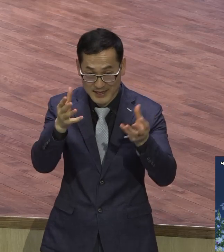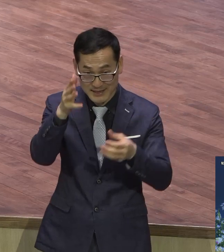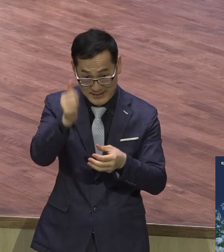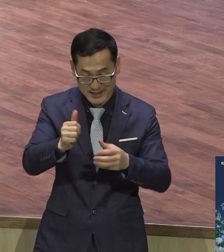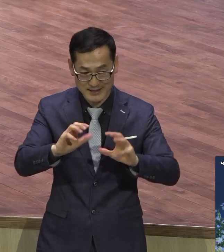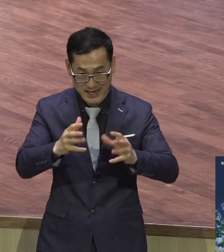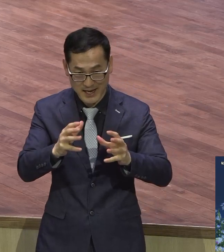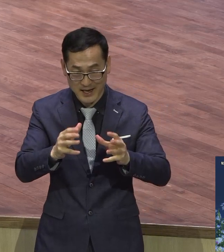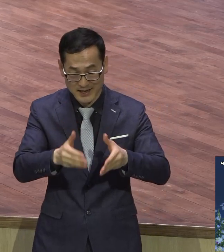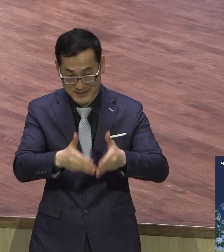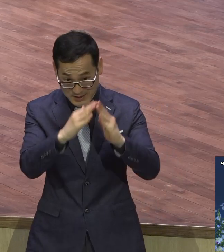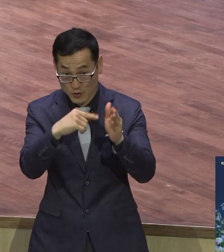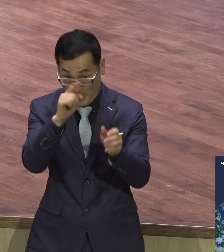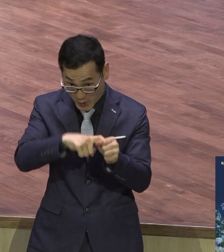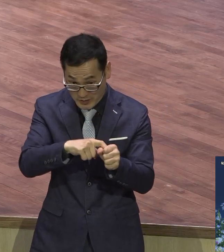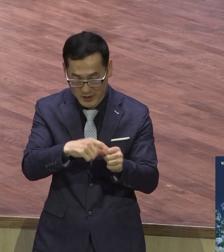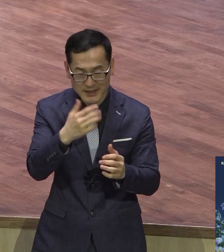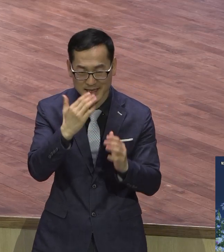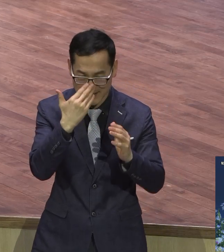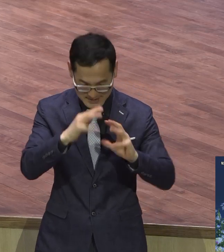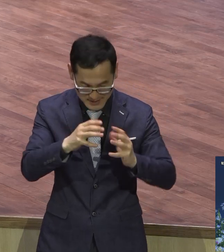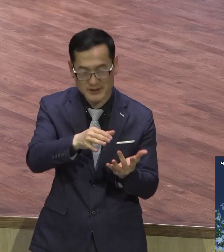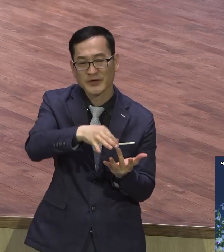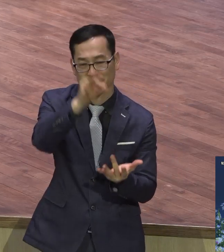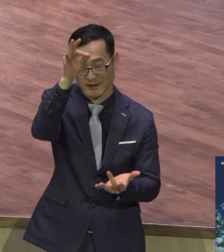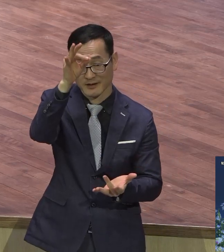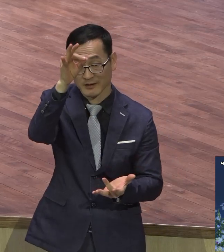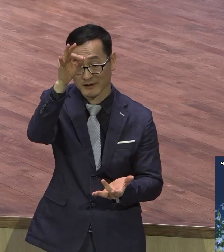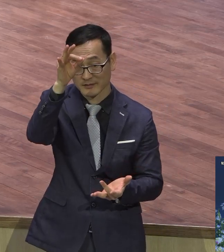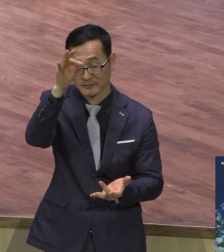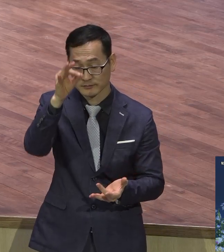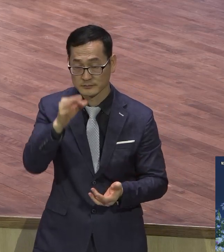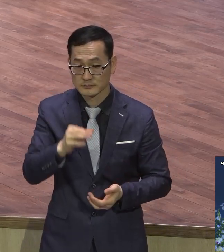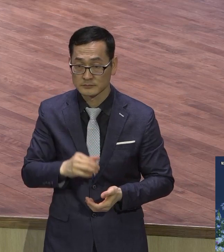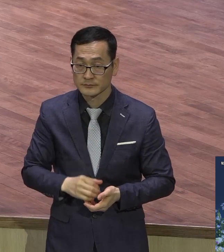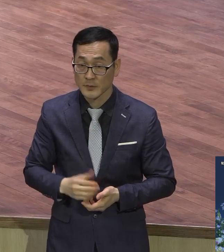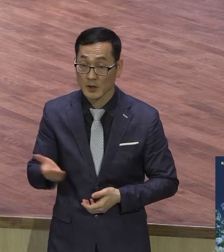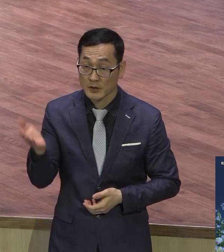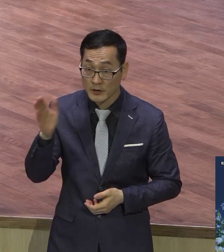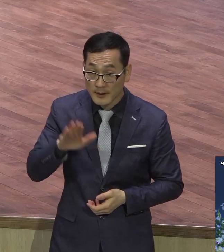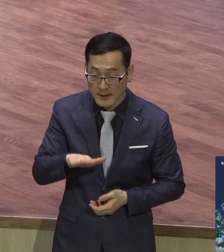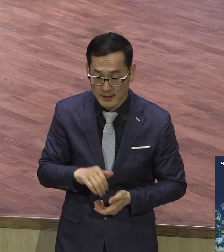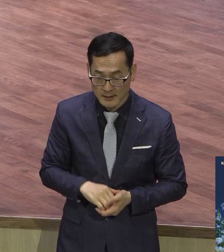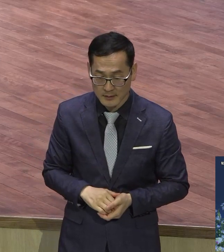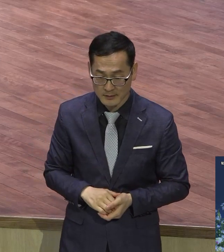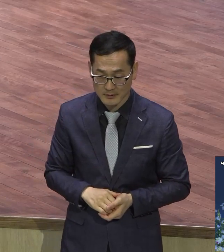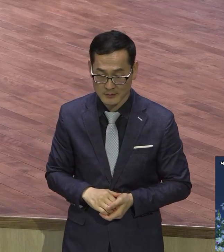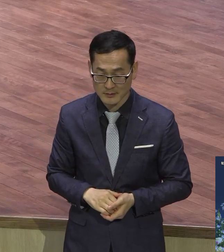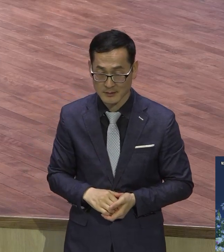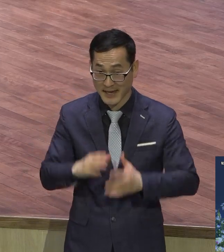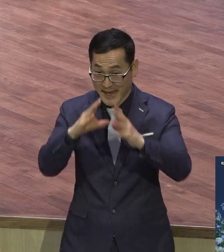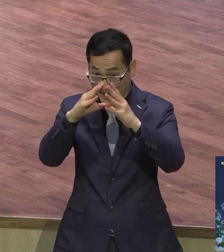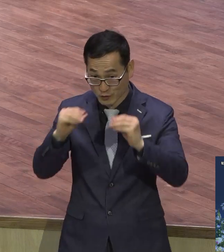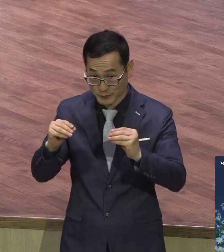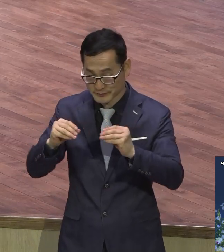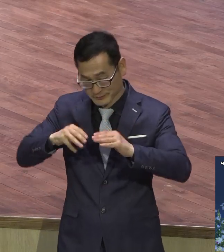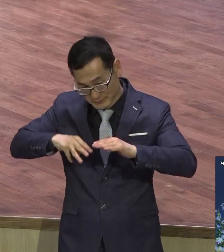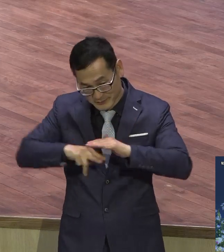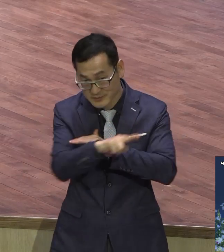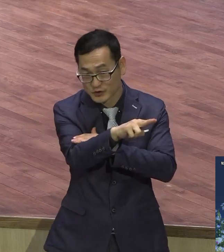세우는 데 있었어요. 그런데 실제로 애급 생활을 하는 이스라엘